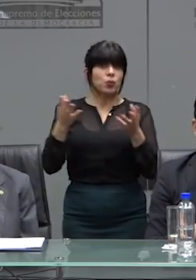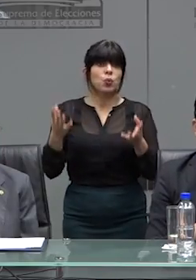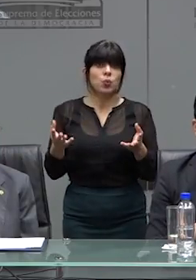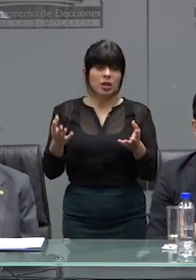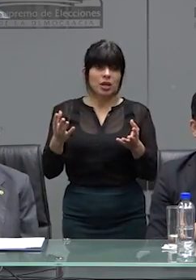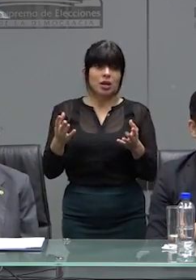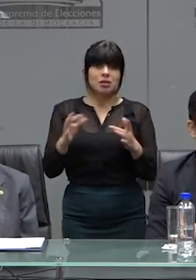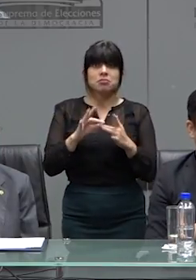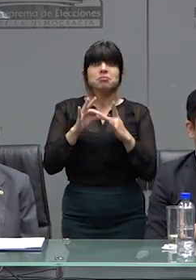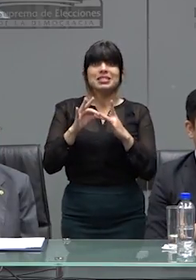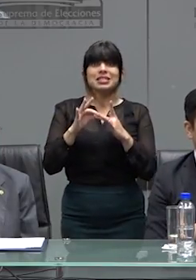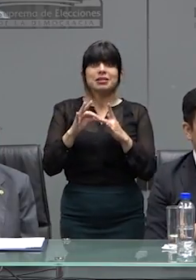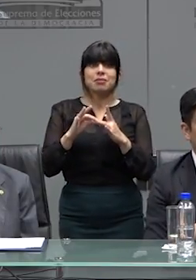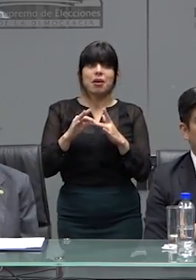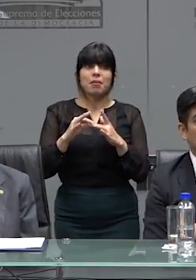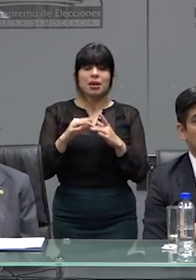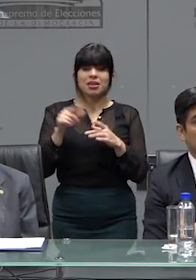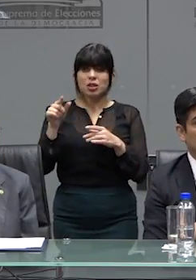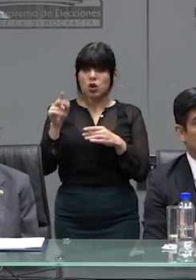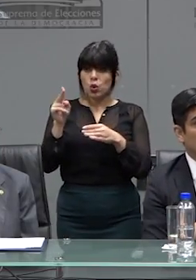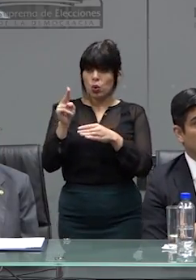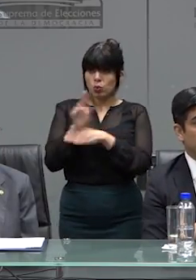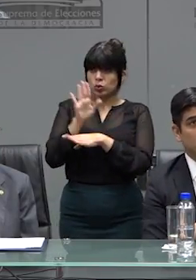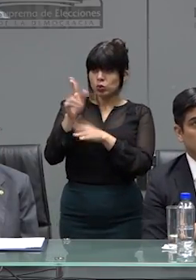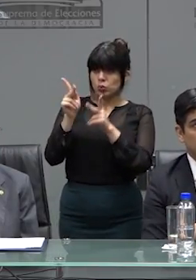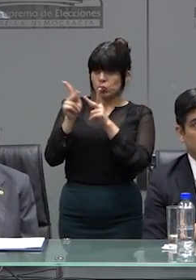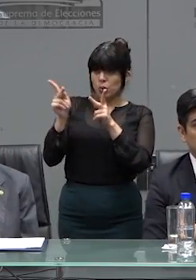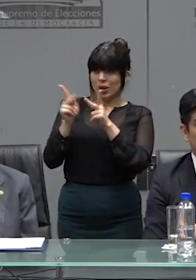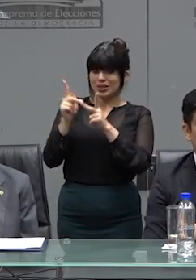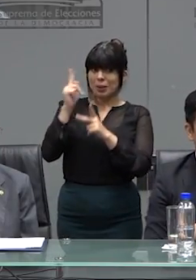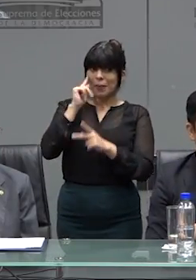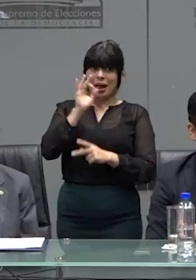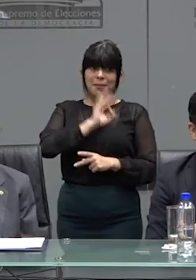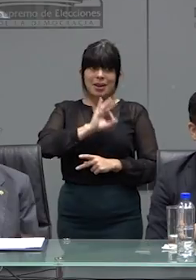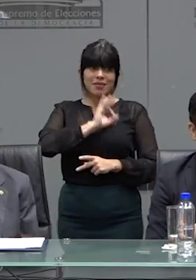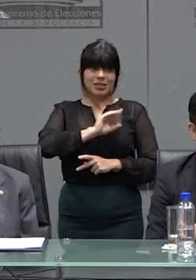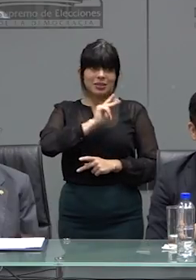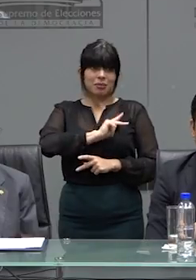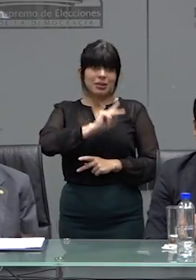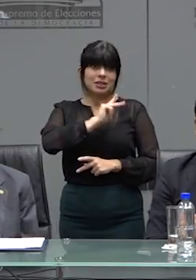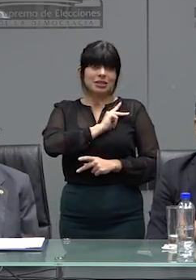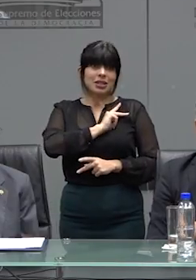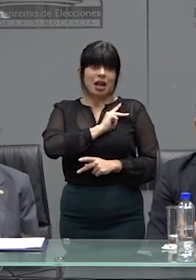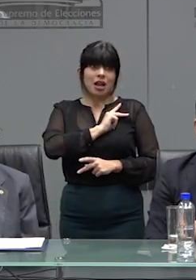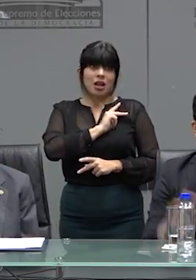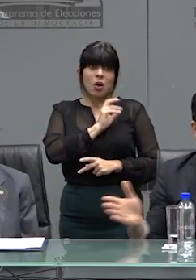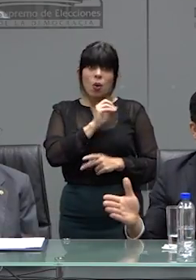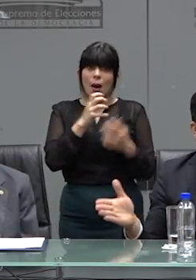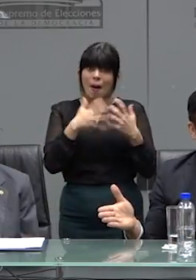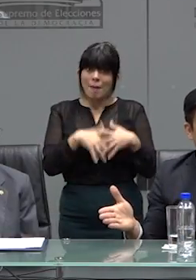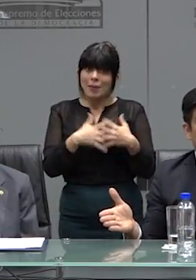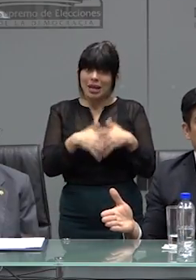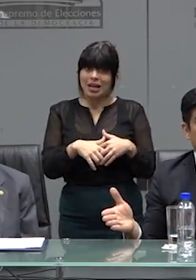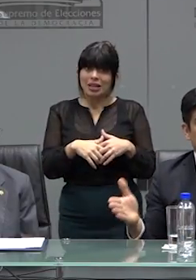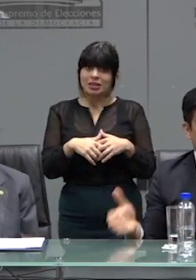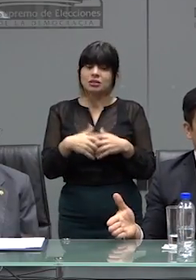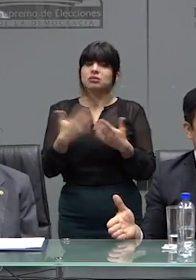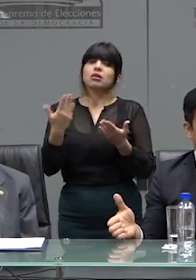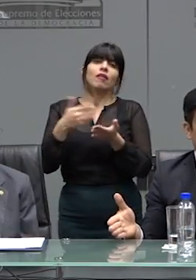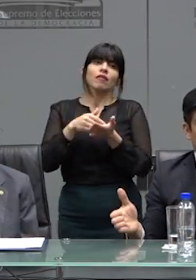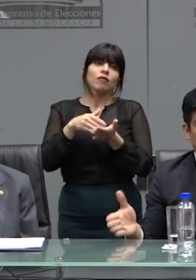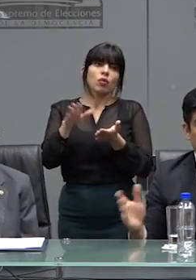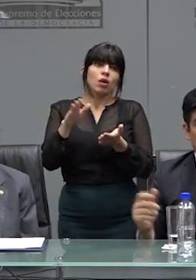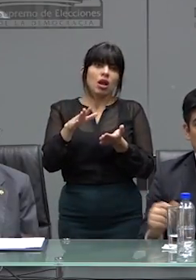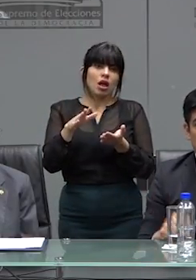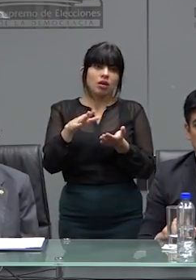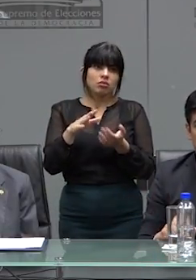y más al rango ministerial utilice su posición para su beneficio personal o empresarial, pues estará fuera de